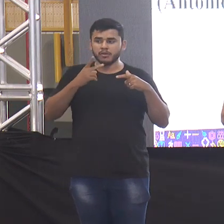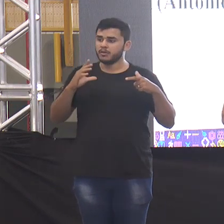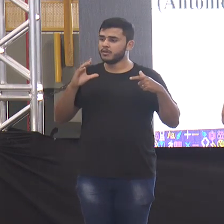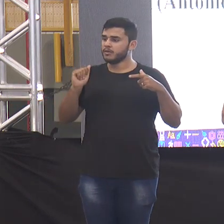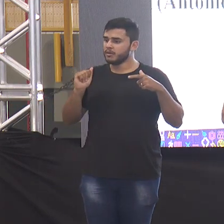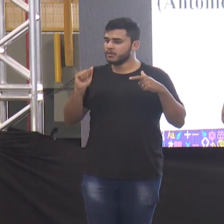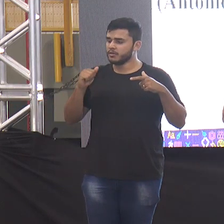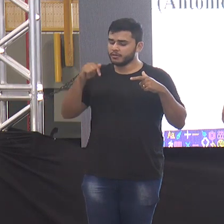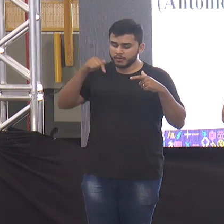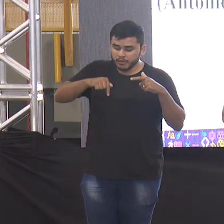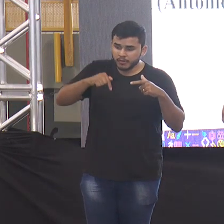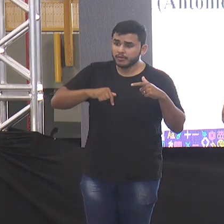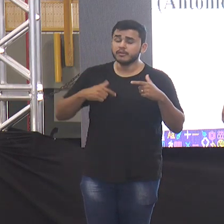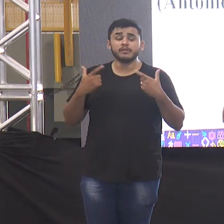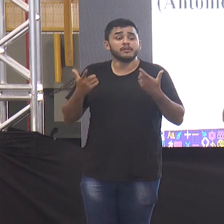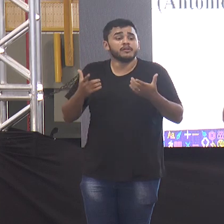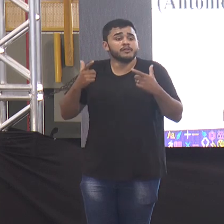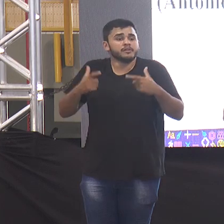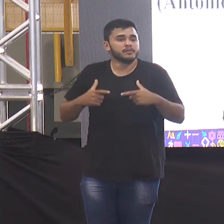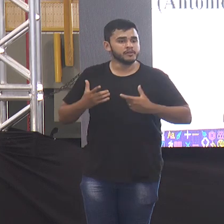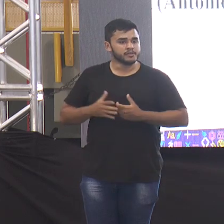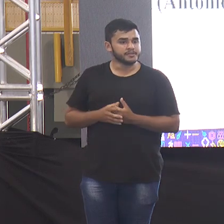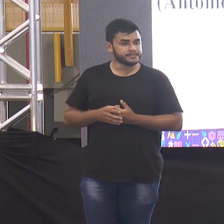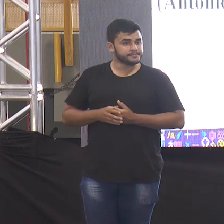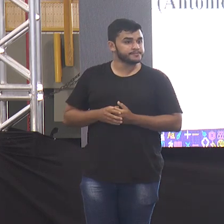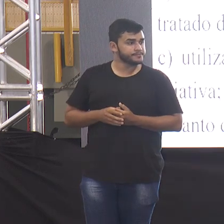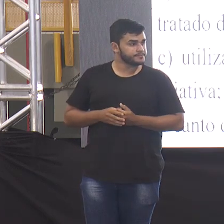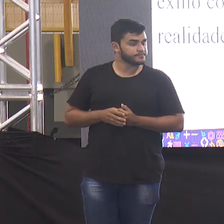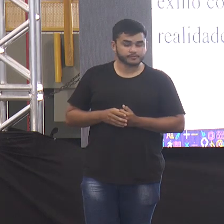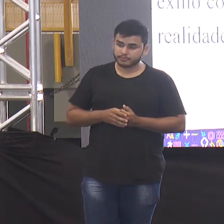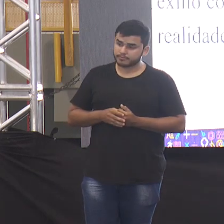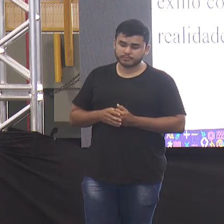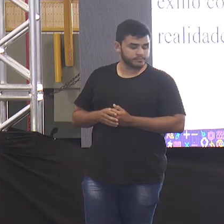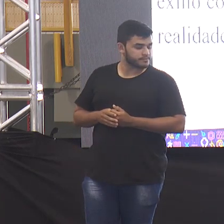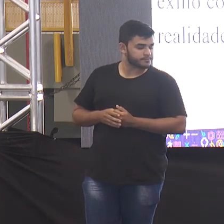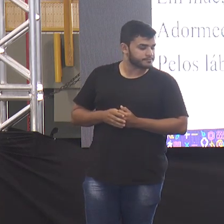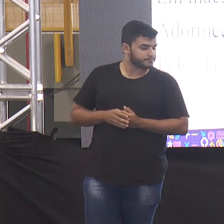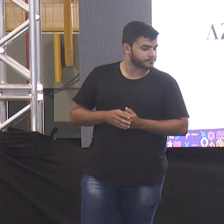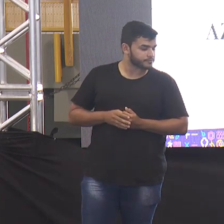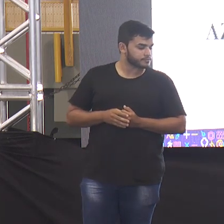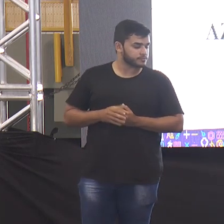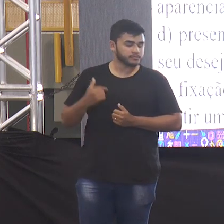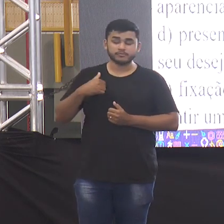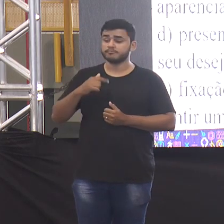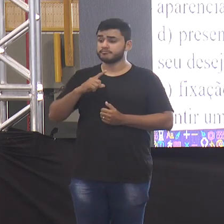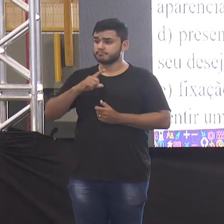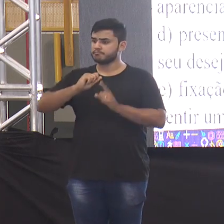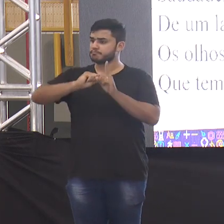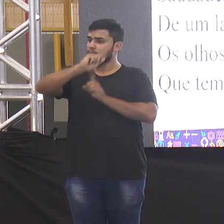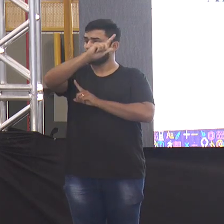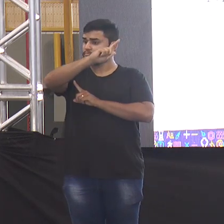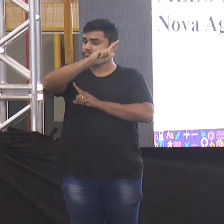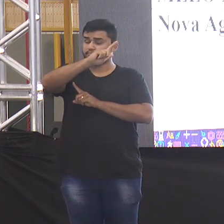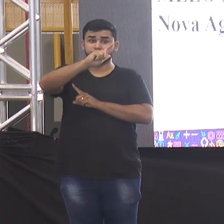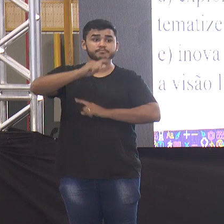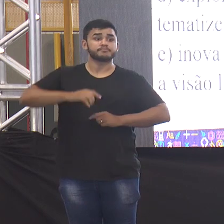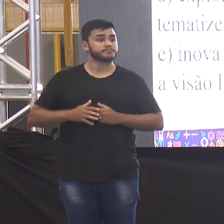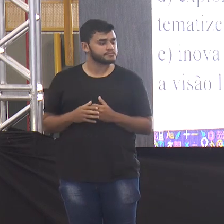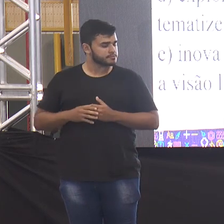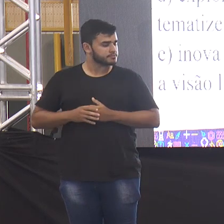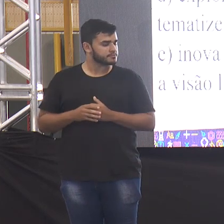fala. E onde ele se encontrava quando escreveu esse texto? No exílio.